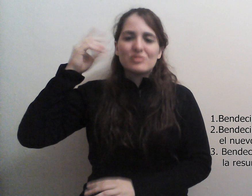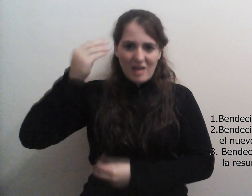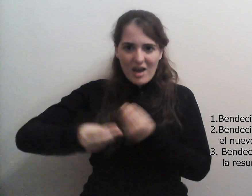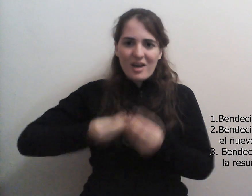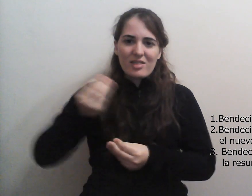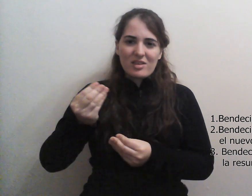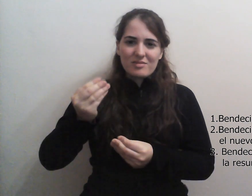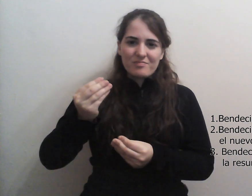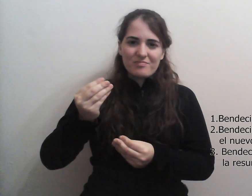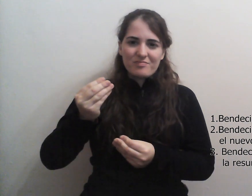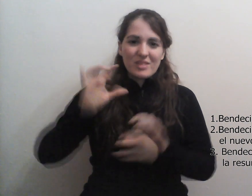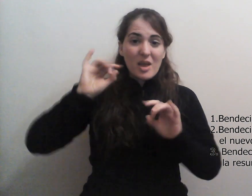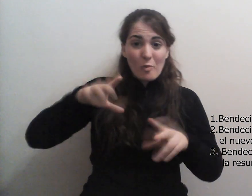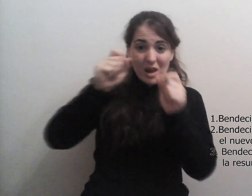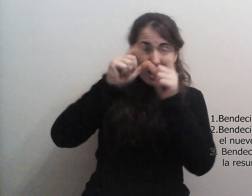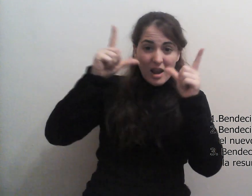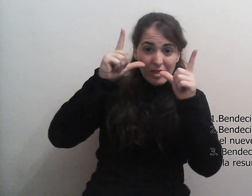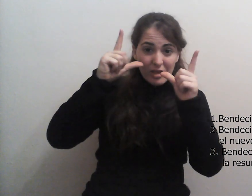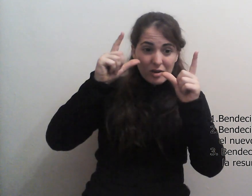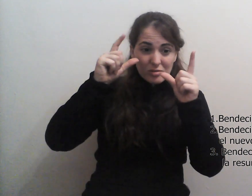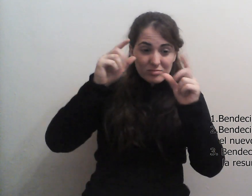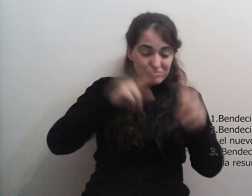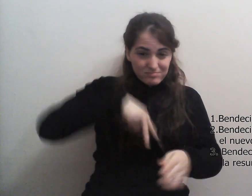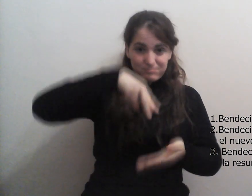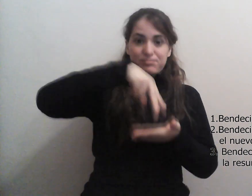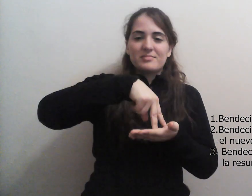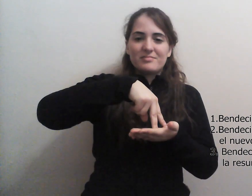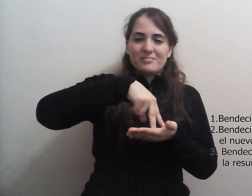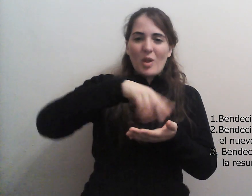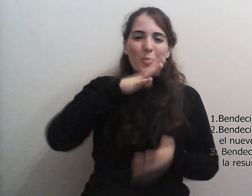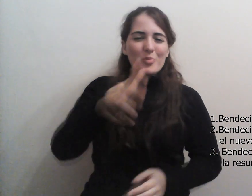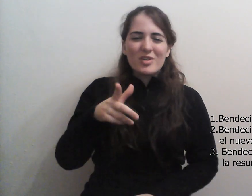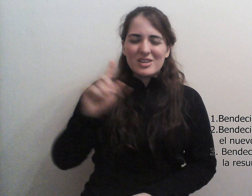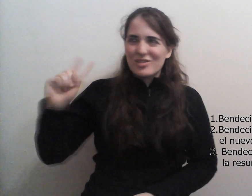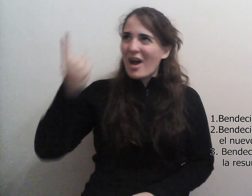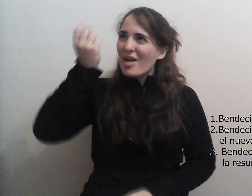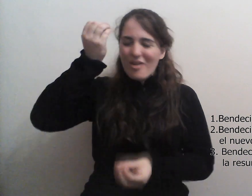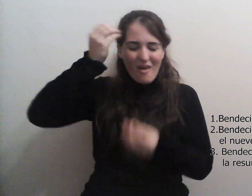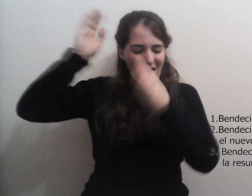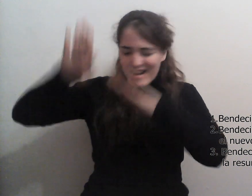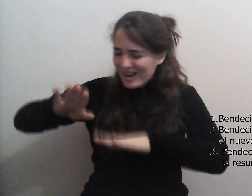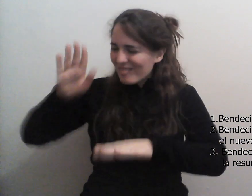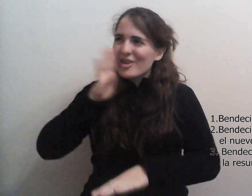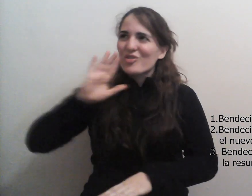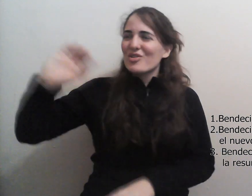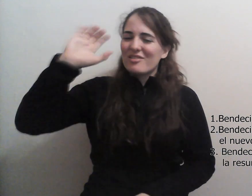que levantó a Lázaro de la tumba. Por lo tanto, alabemos a Dios, glorifiquemos a Dios, exaltemos a